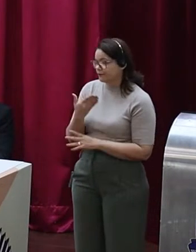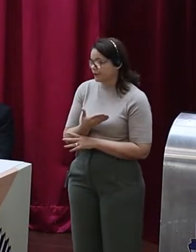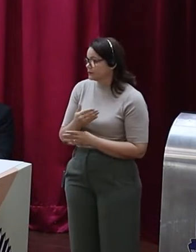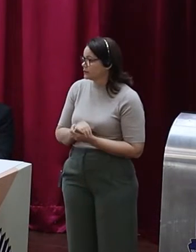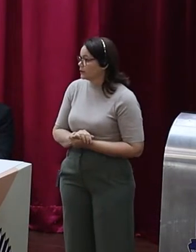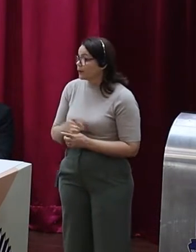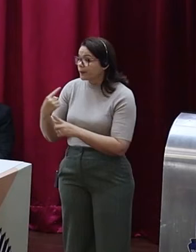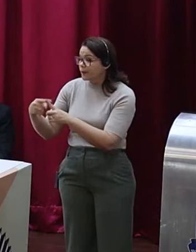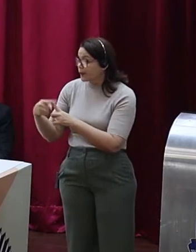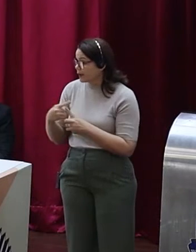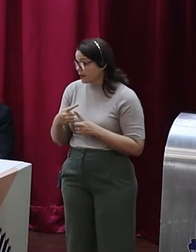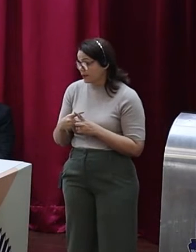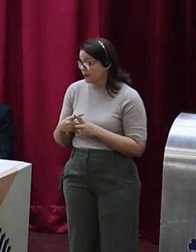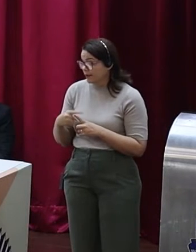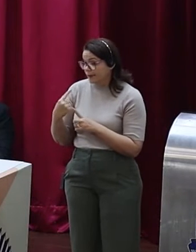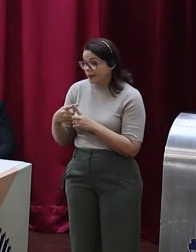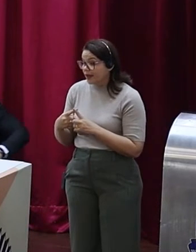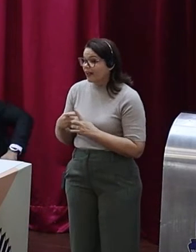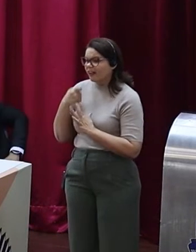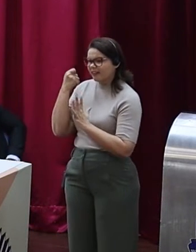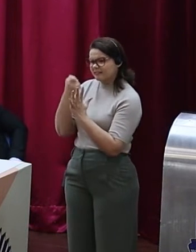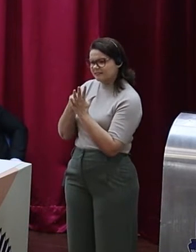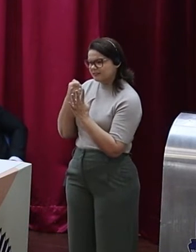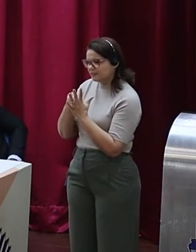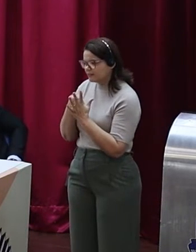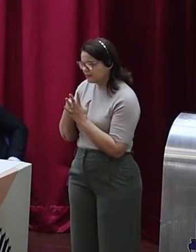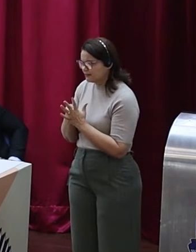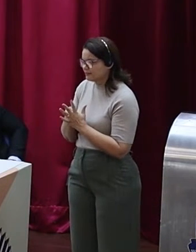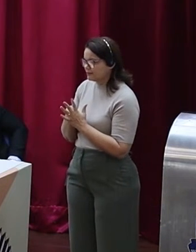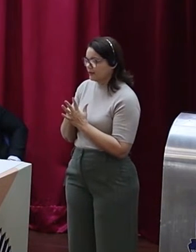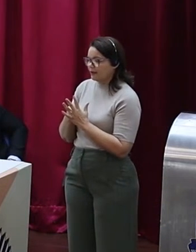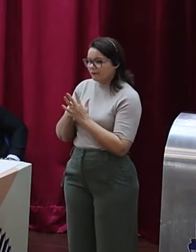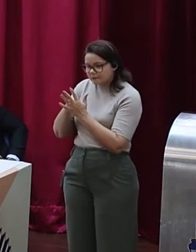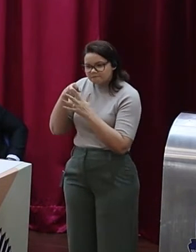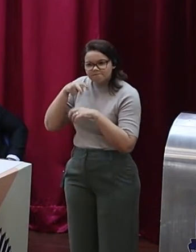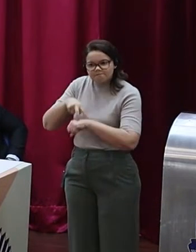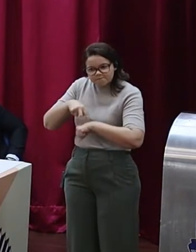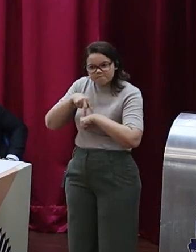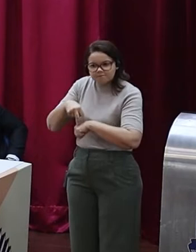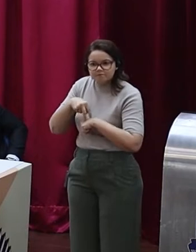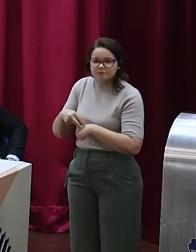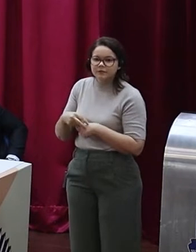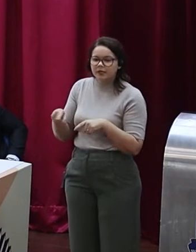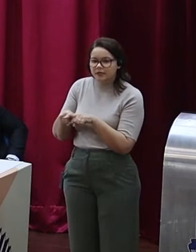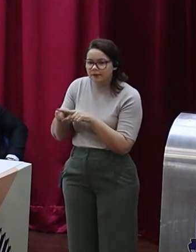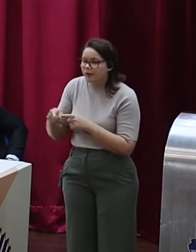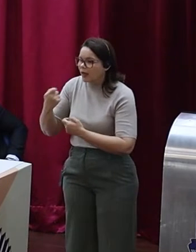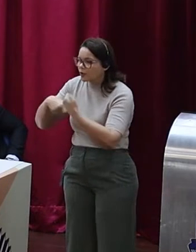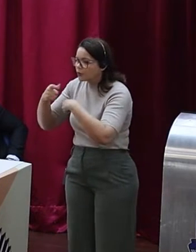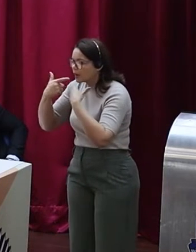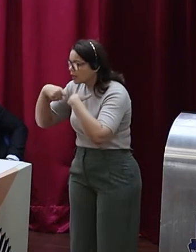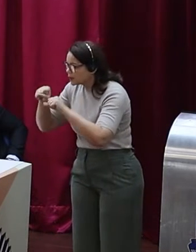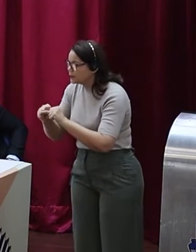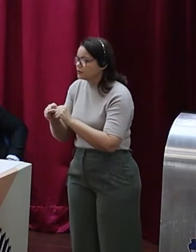¿Por qué sería la resistencia de las élites a la democratización política, económica y lingüística? Primera vez tenemos en Paraguay un presidente